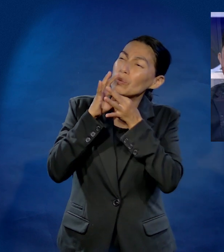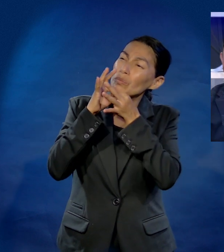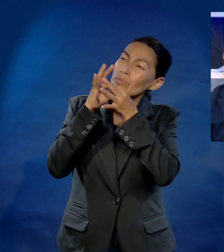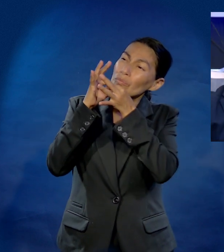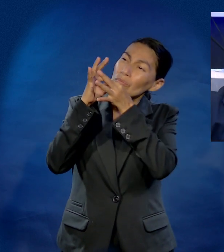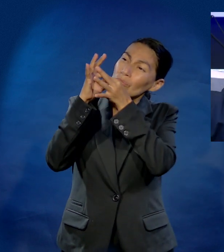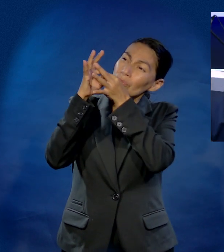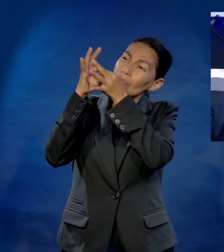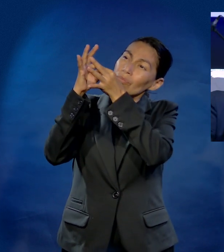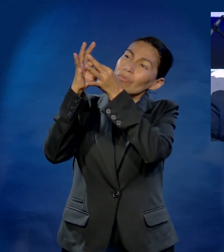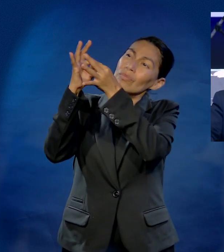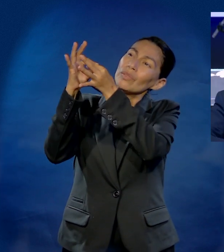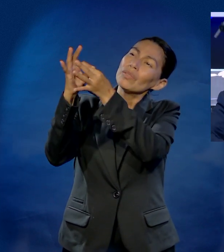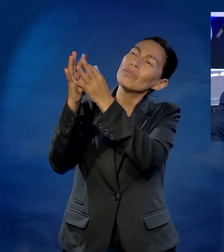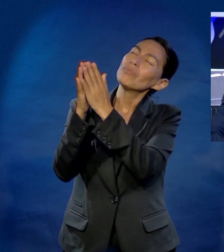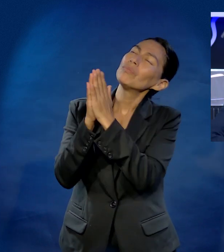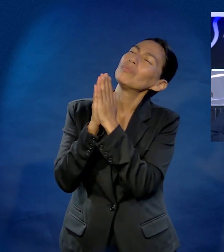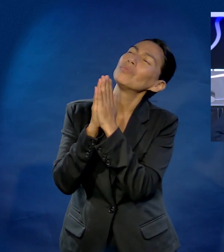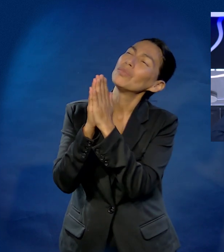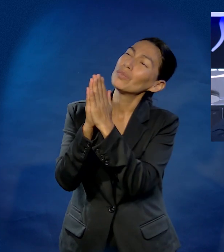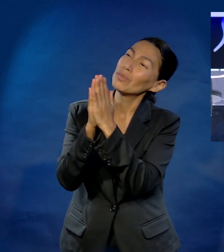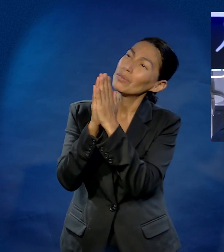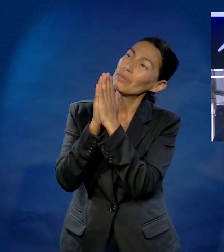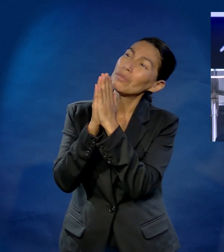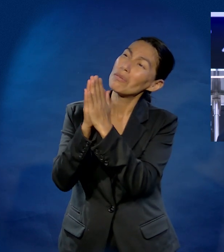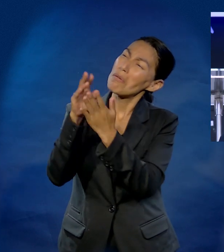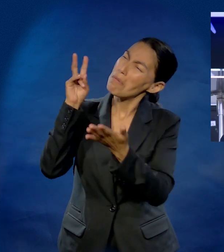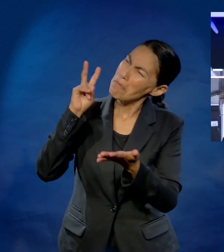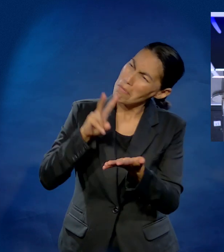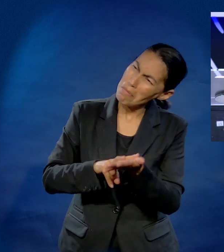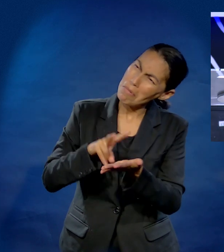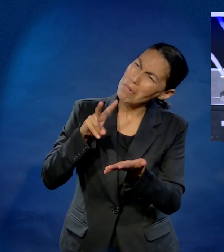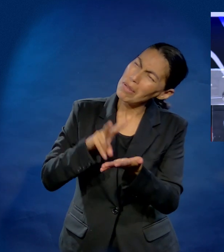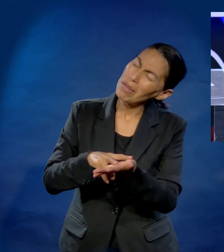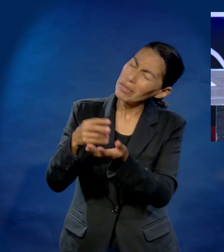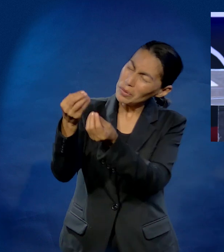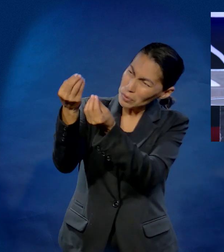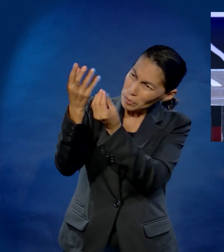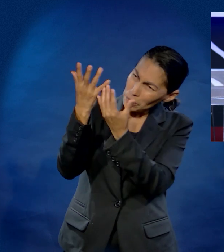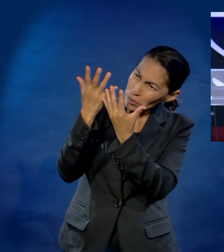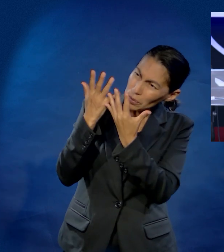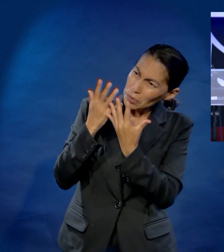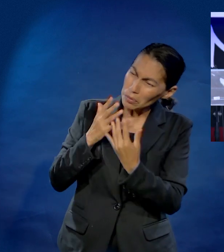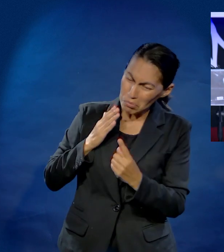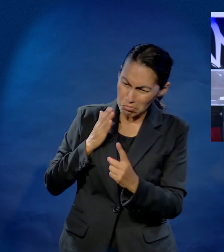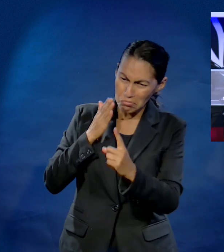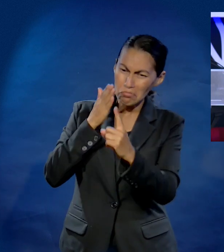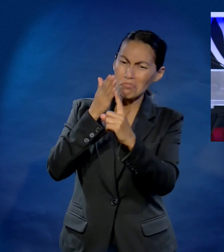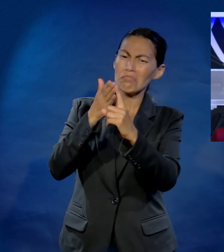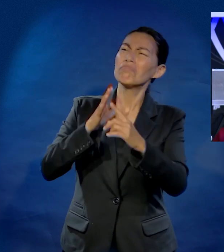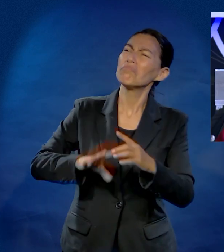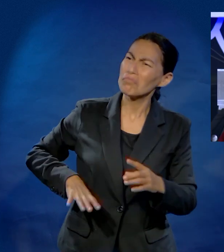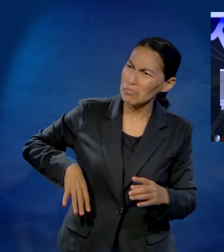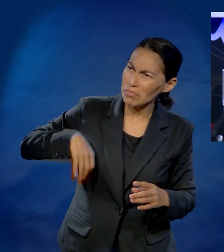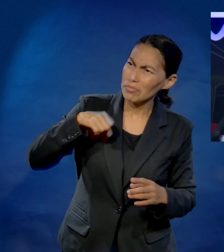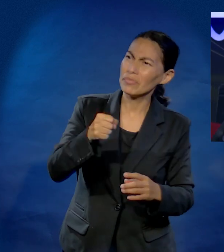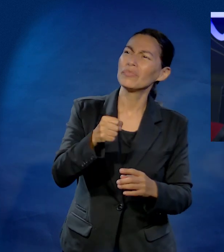que aún en mi error quiera volver a estar contigo.